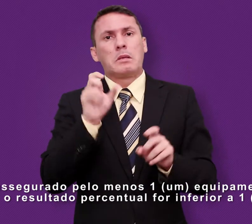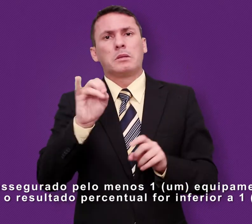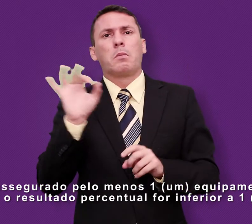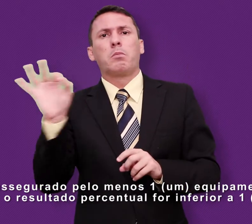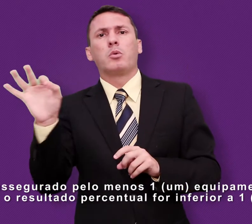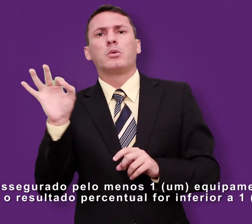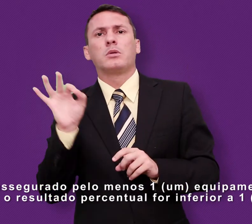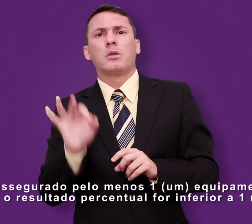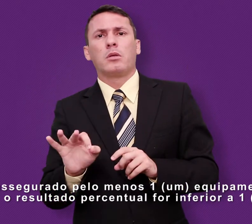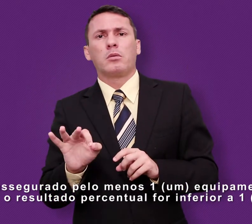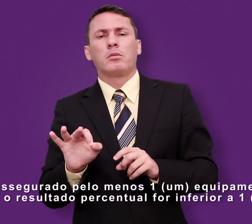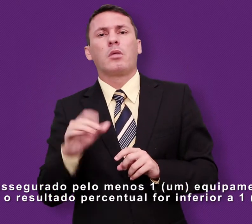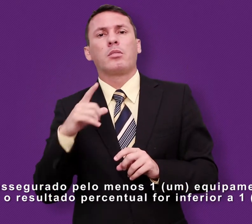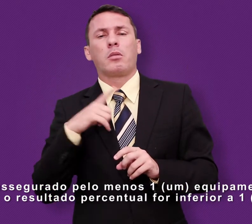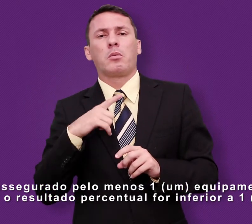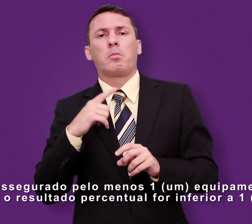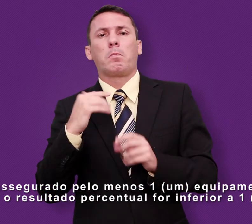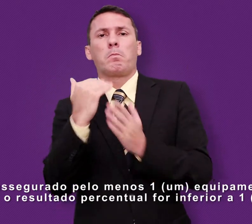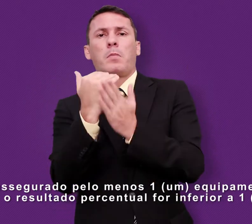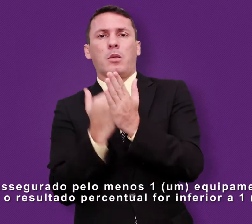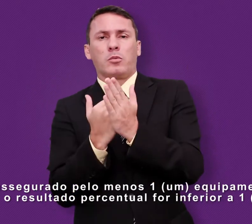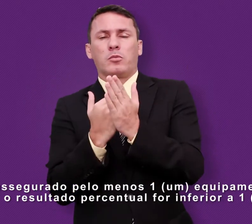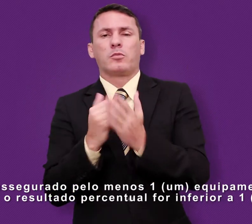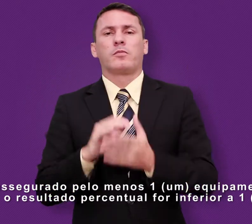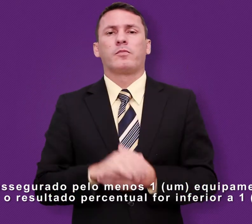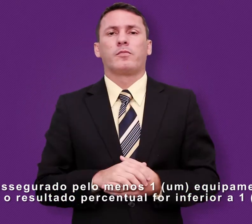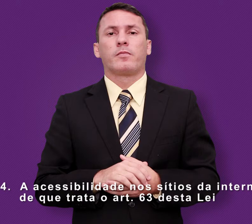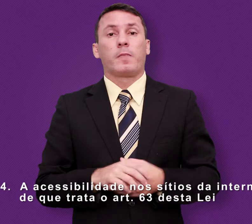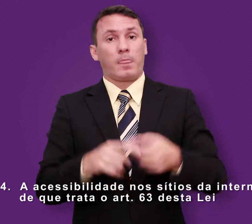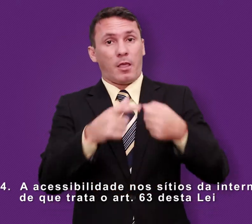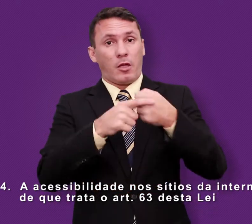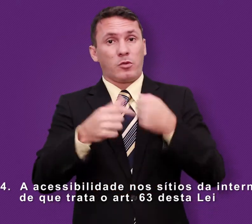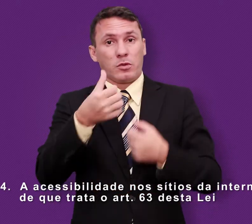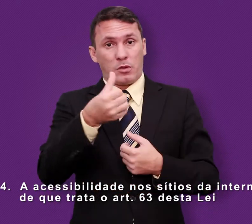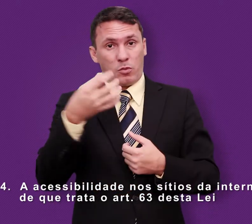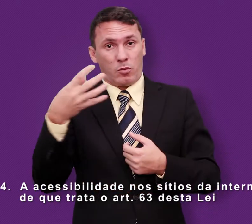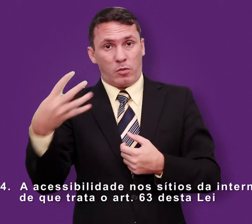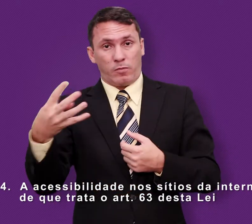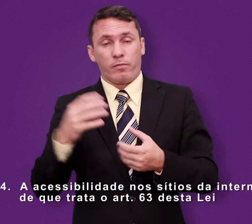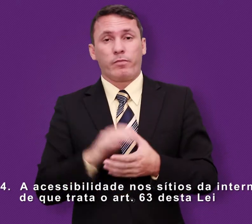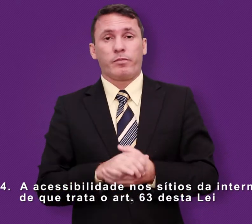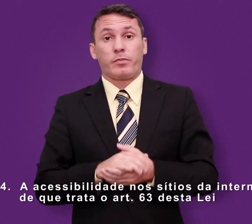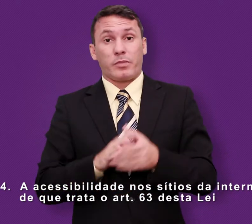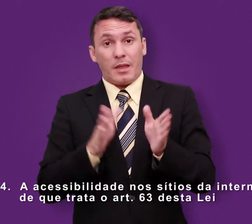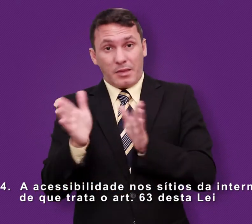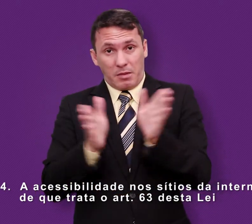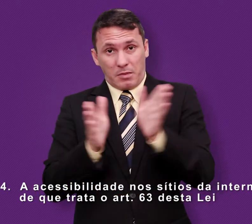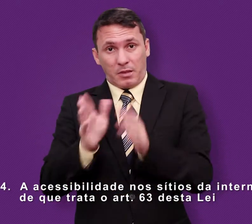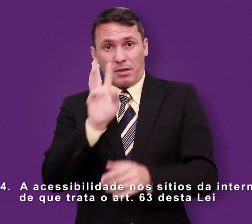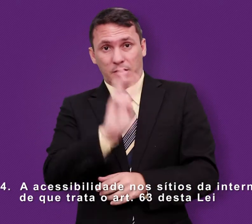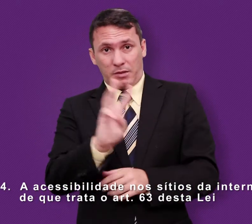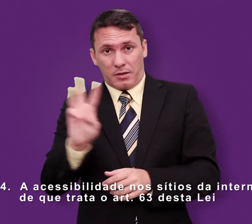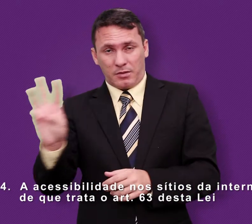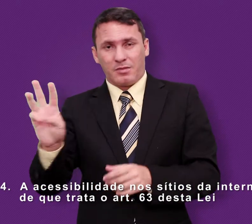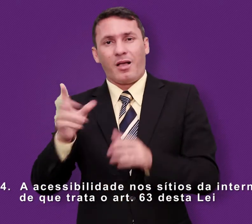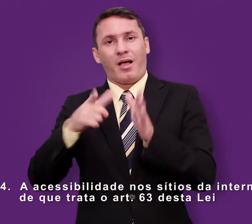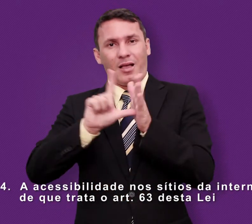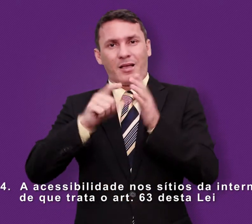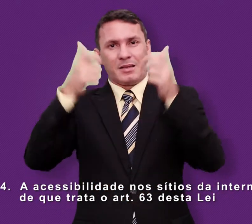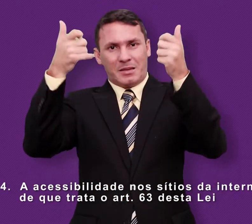quando o resultado percentual for inferior a 1. Artigo 64. A acessibilidade nos sítios da internet